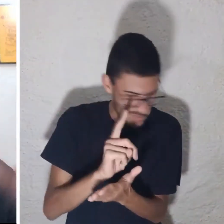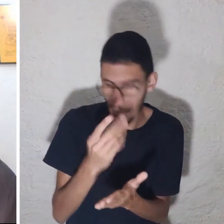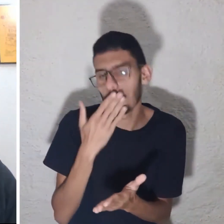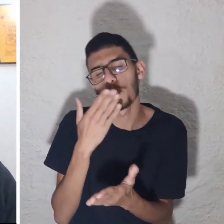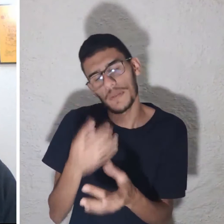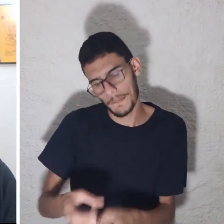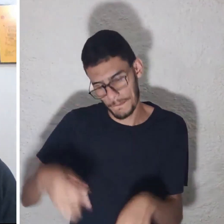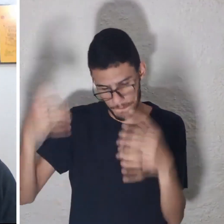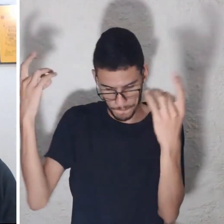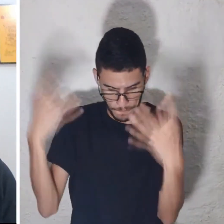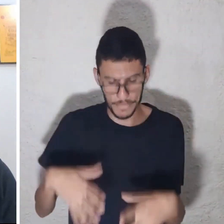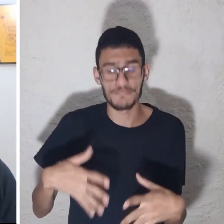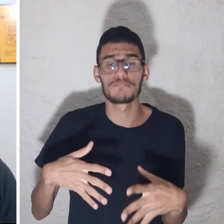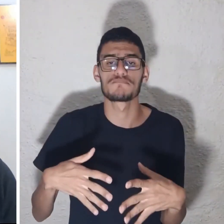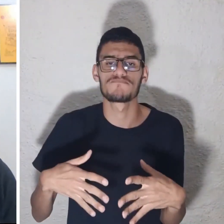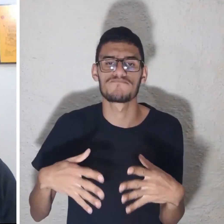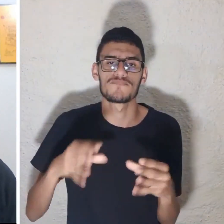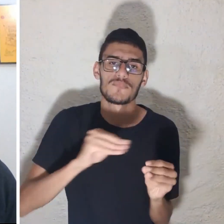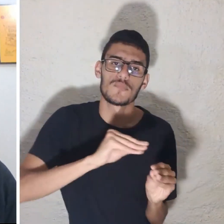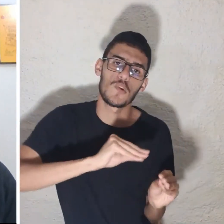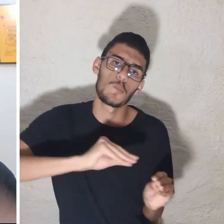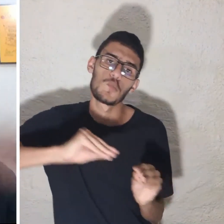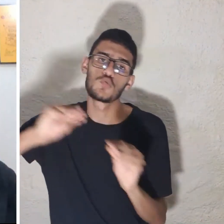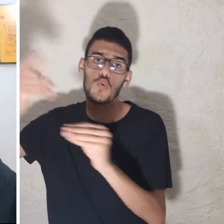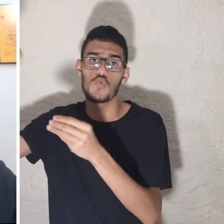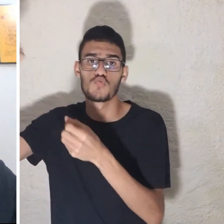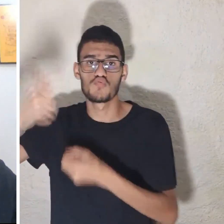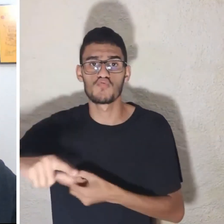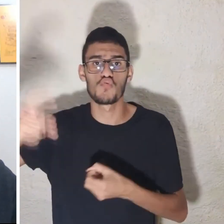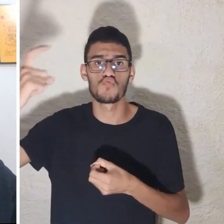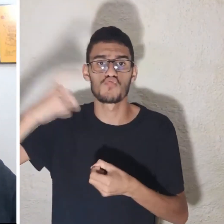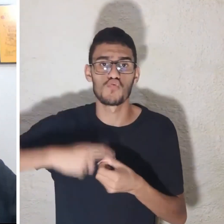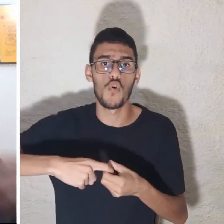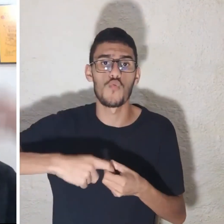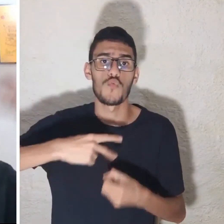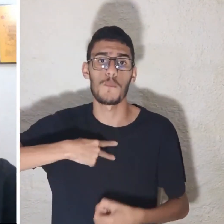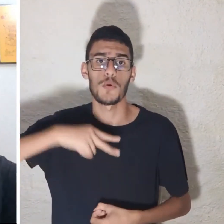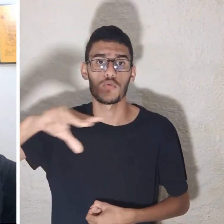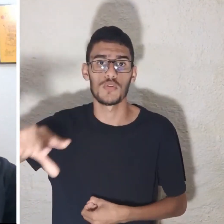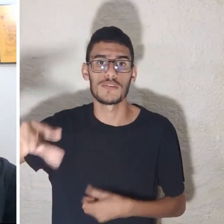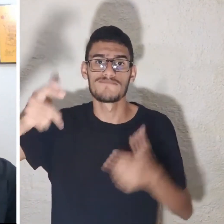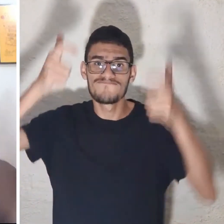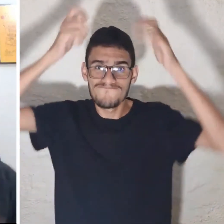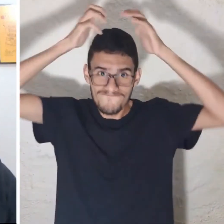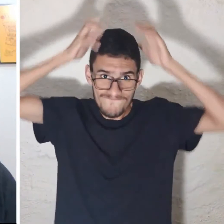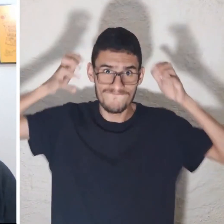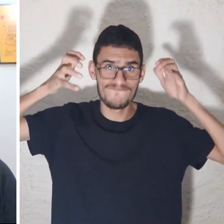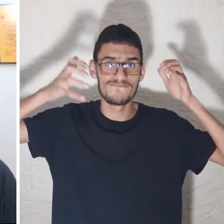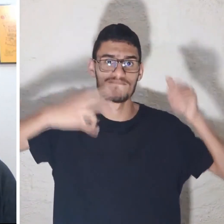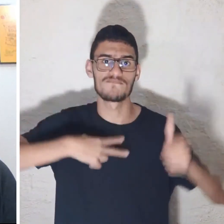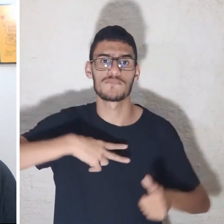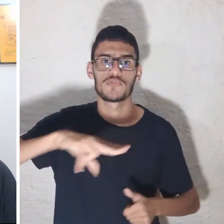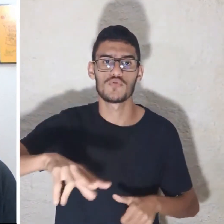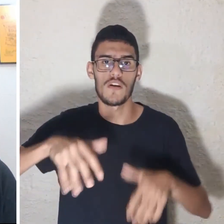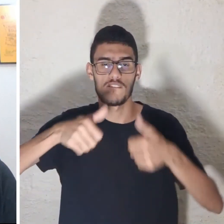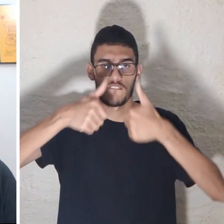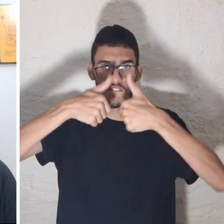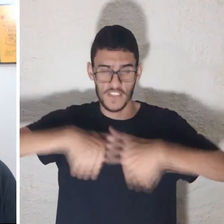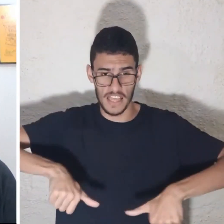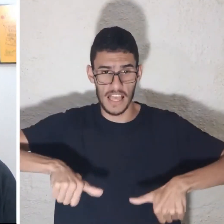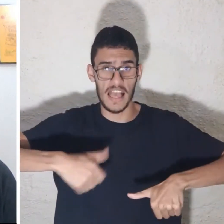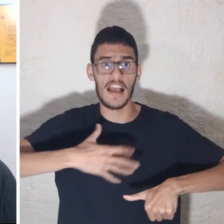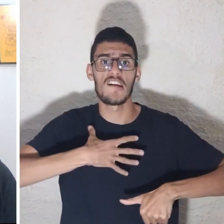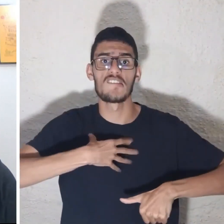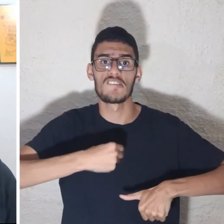então, deixa de ser imperador do Brasil. Ele volta para Portugal, né, para reconquistar ali a coroa de Portugal,